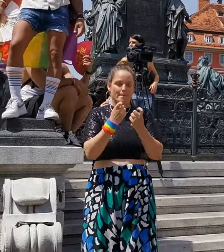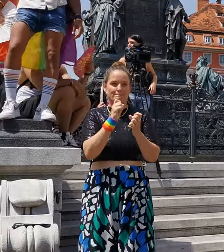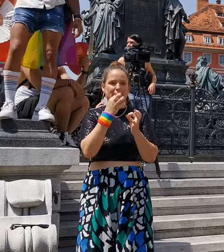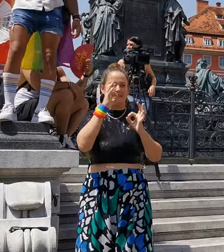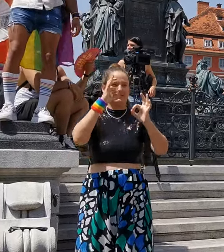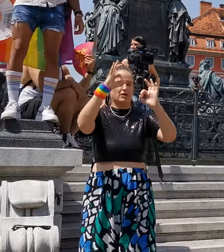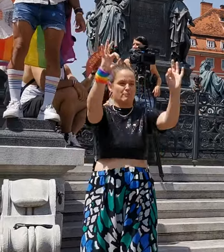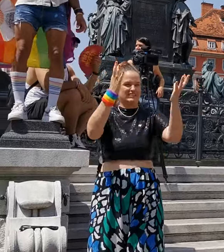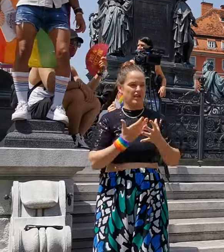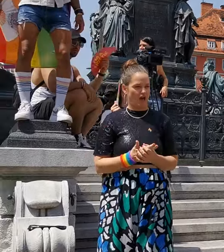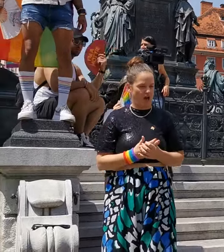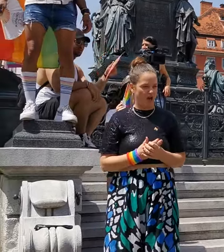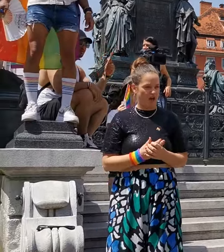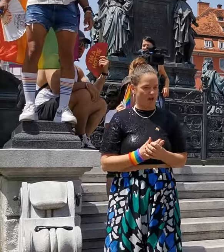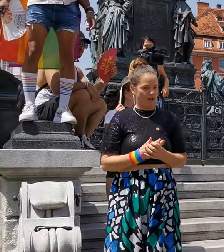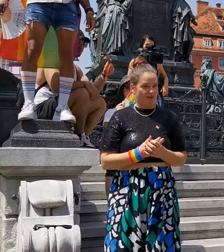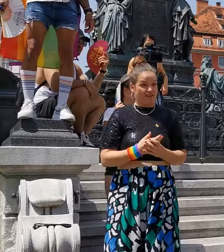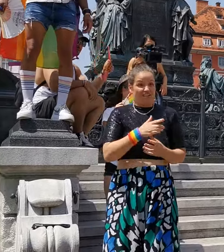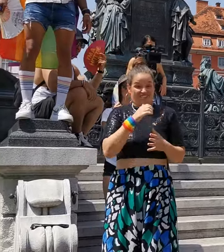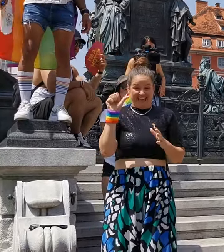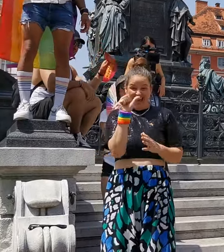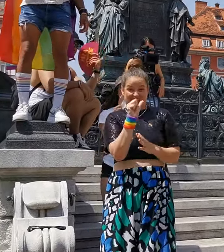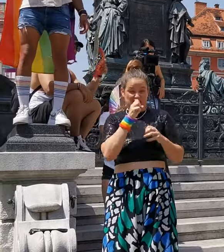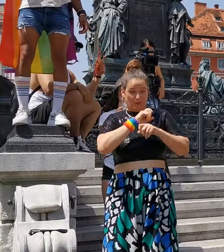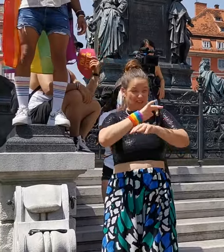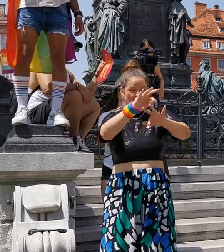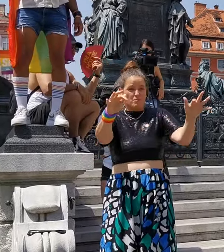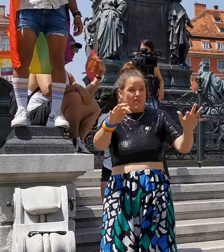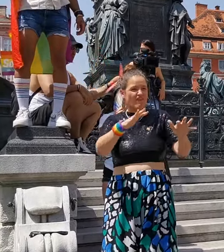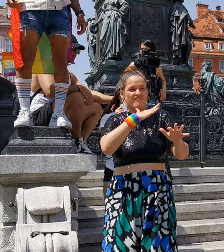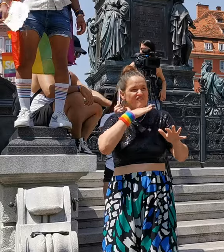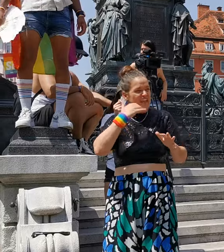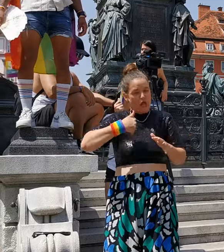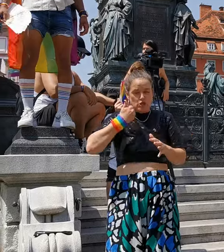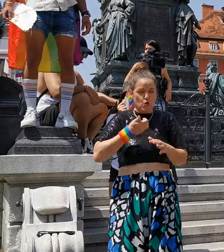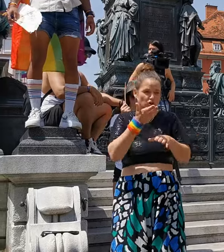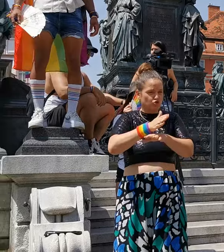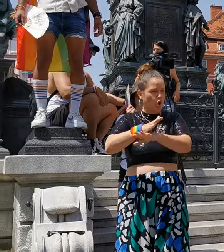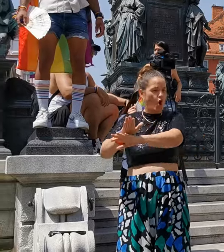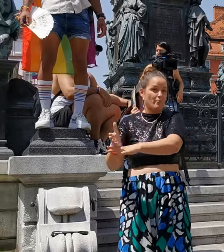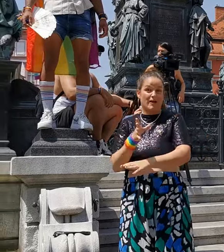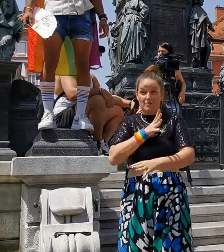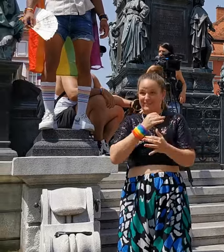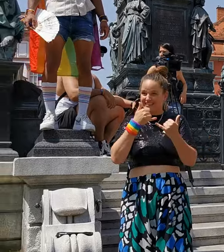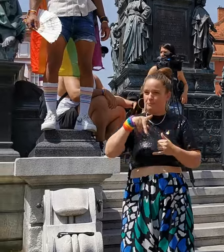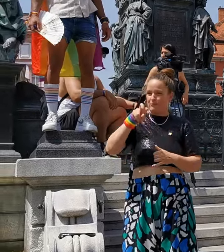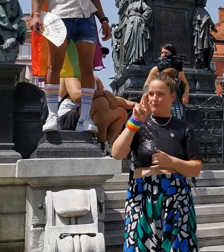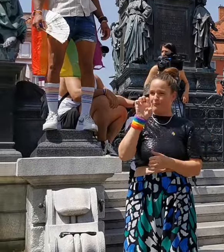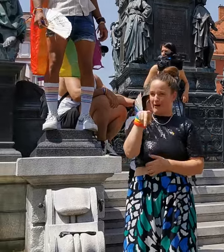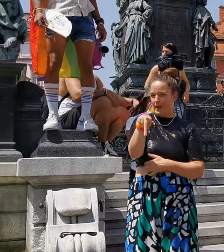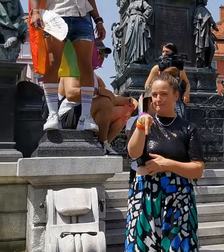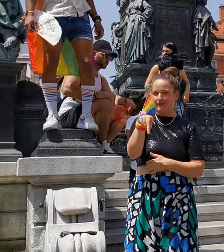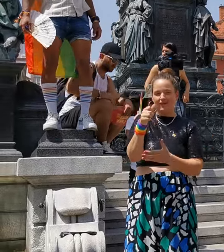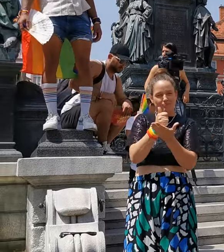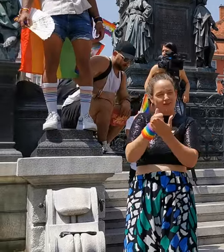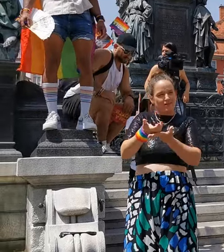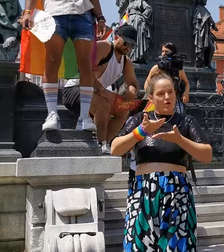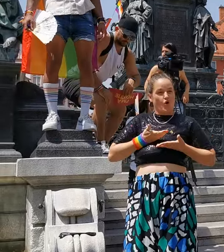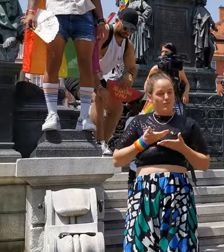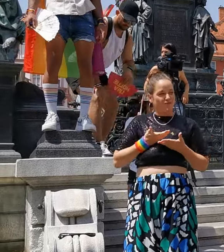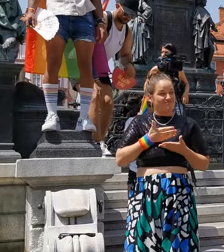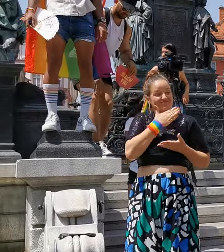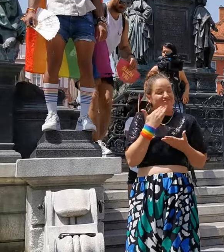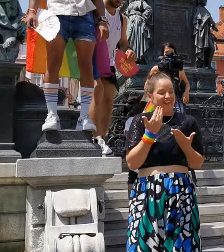hat ganz viele von uns viel zu früh sterben lassen. Doch jetzt haben wir PrEP und viele müssen nicht mehr